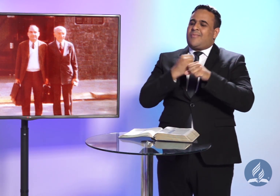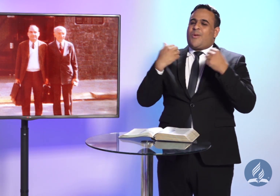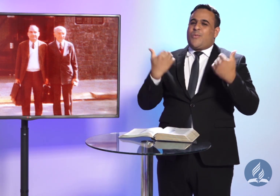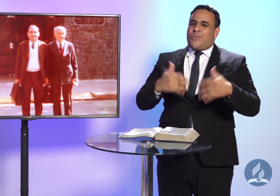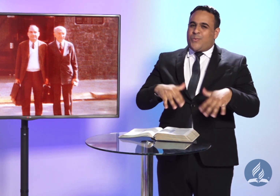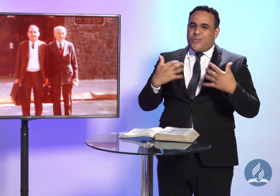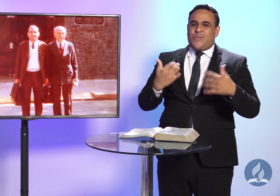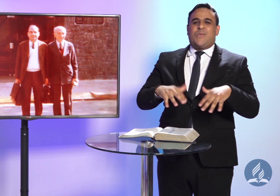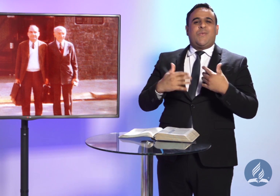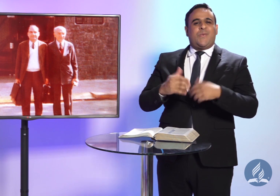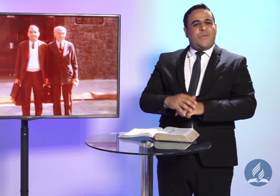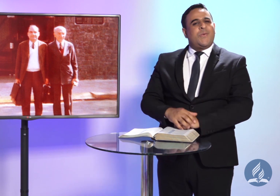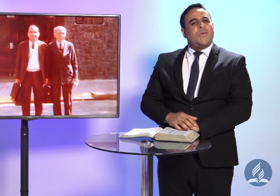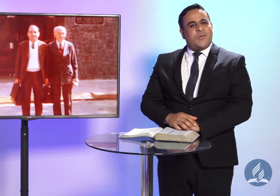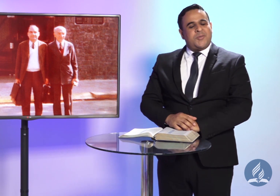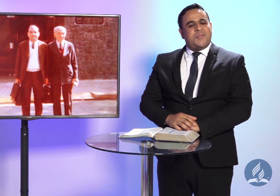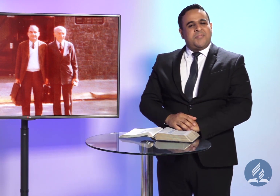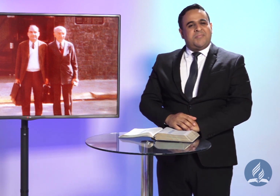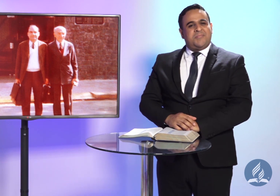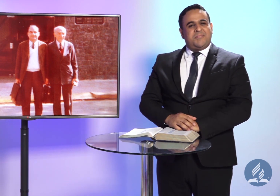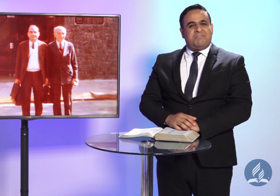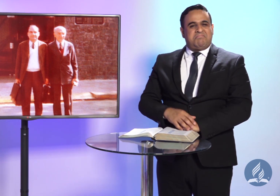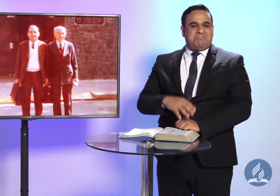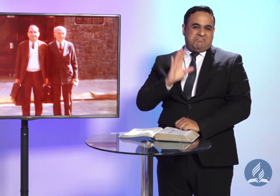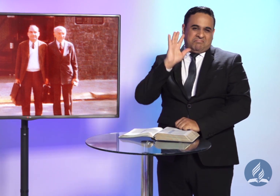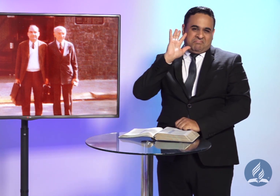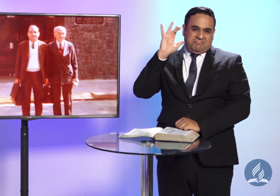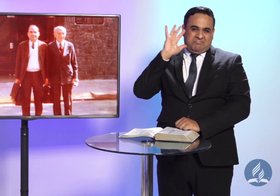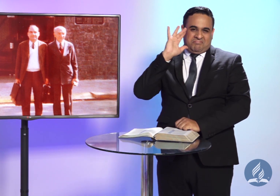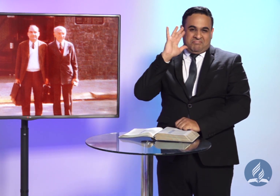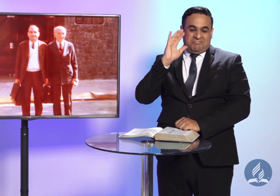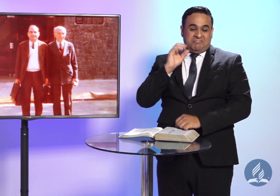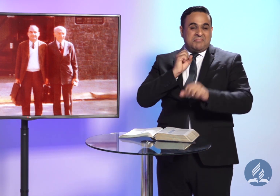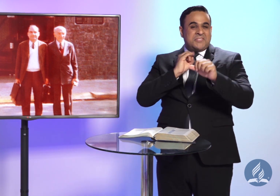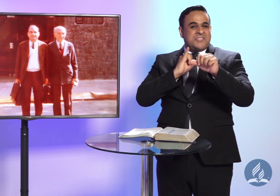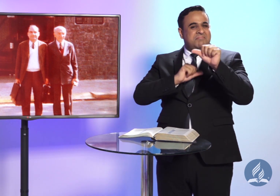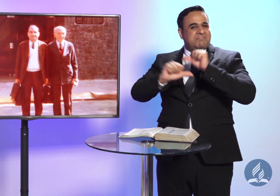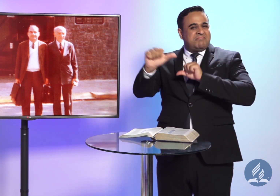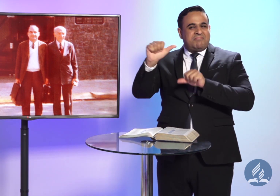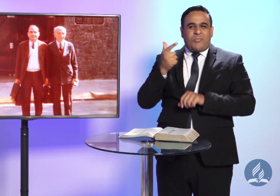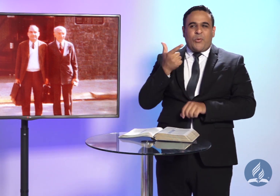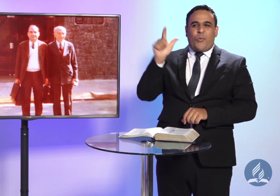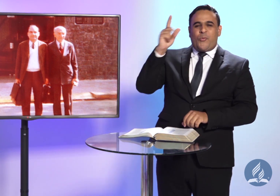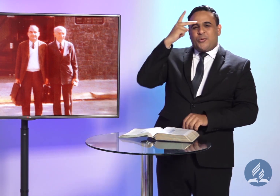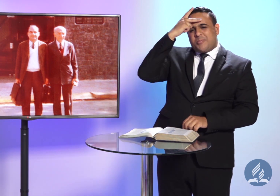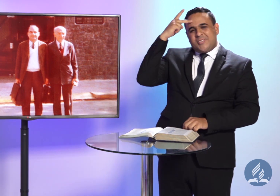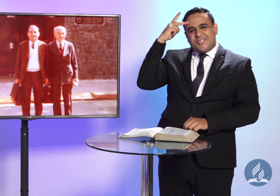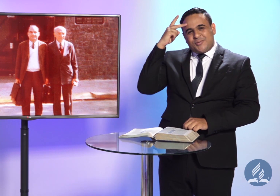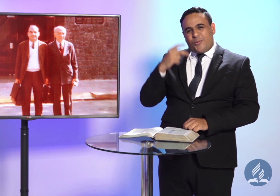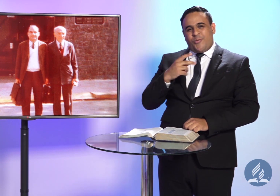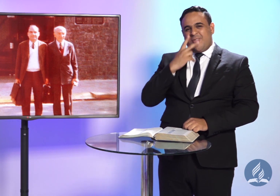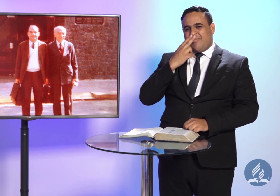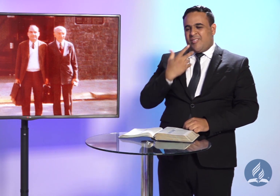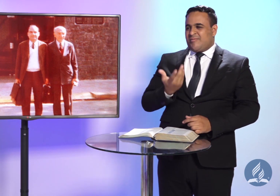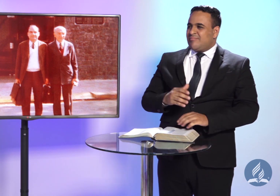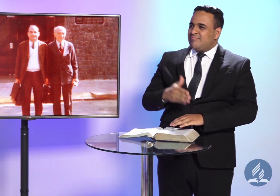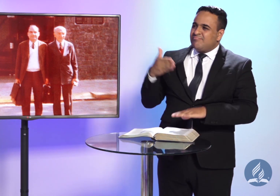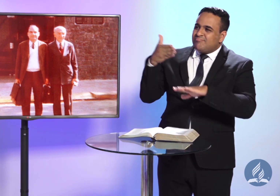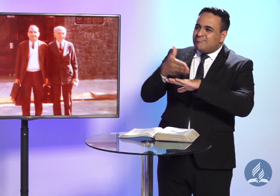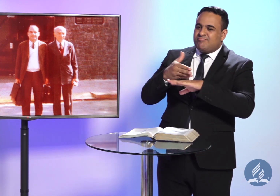ali como surdo naquela igreja. Mas ele não queria apenas ser ele e não desistiu